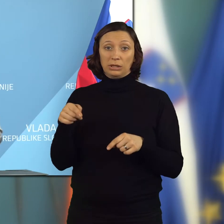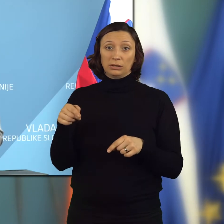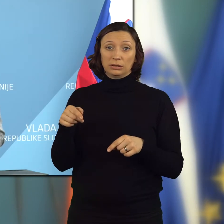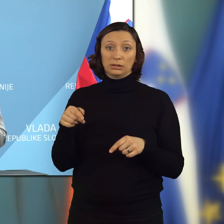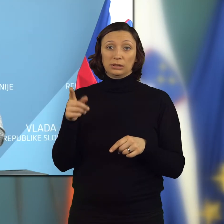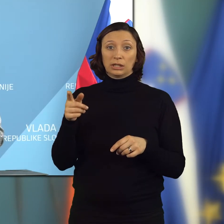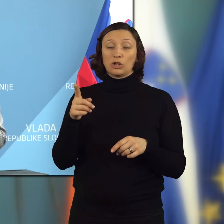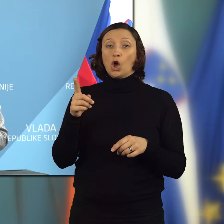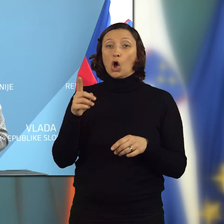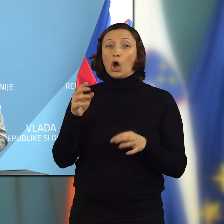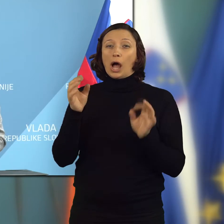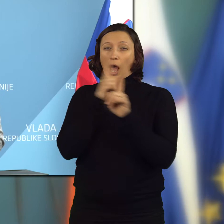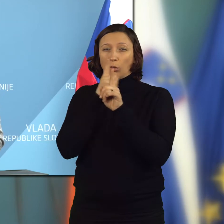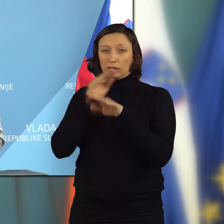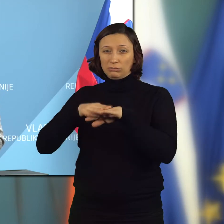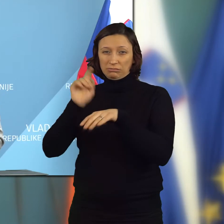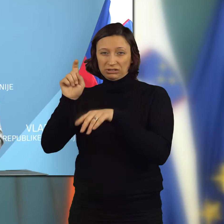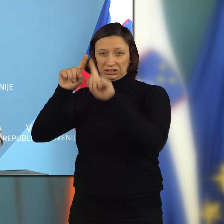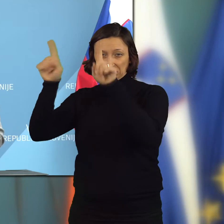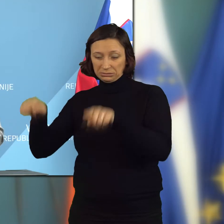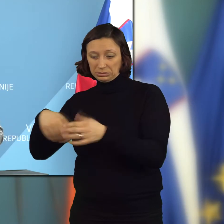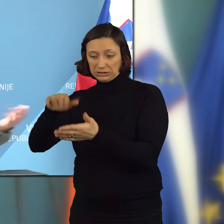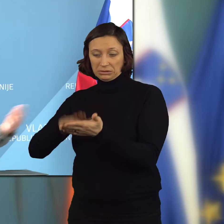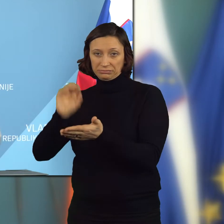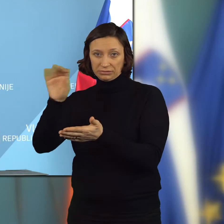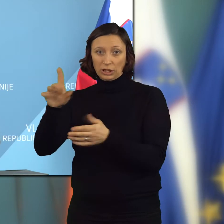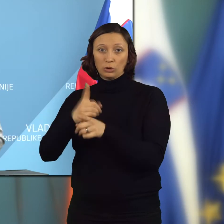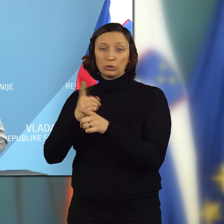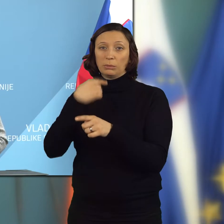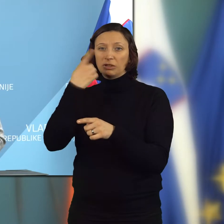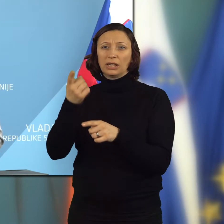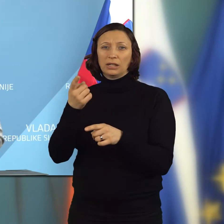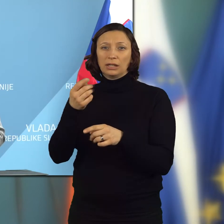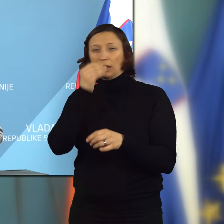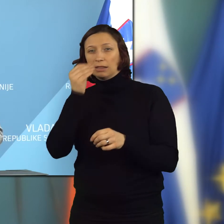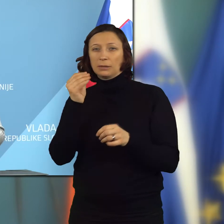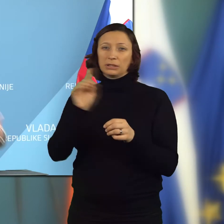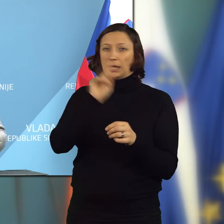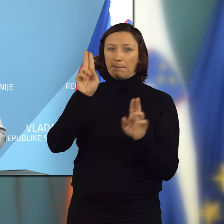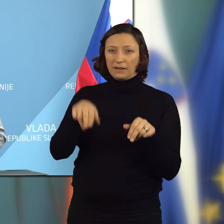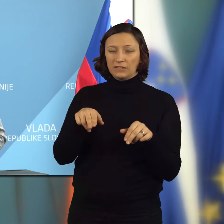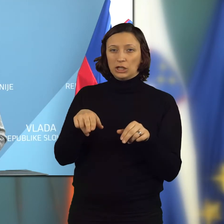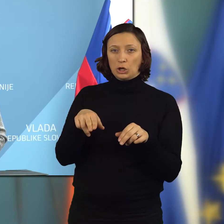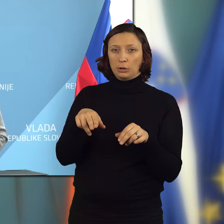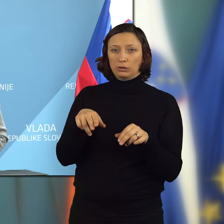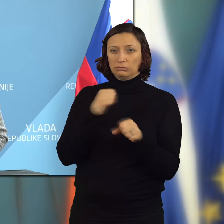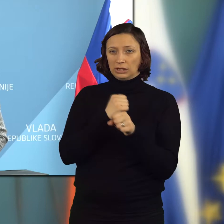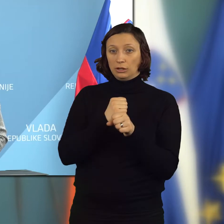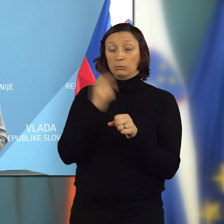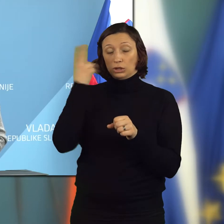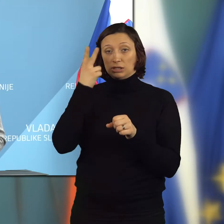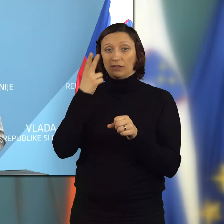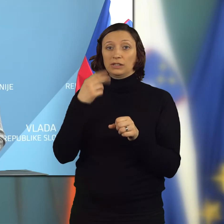Ali so bile, ker so v anonimkah izražene tudi namigi na morebitne